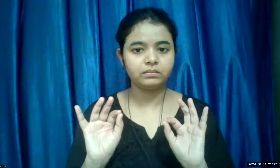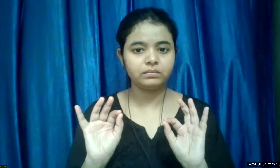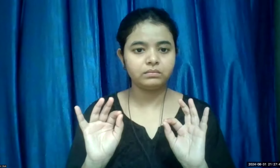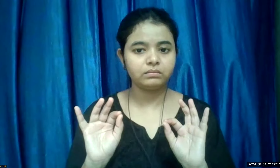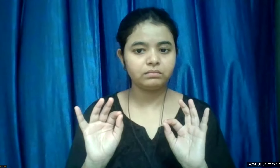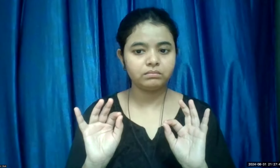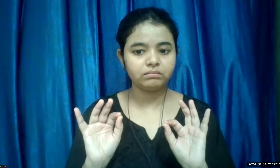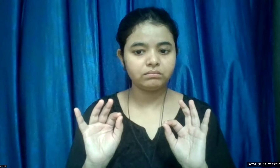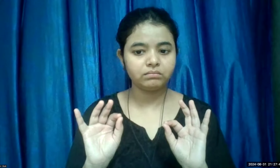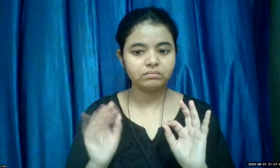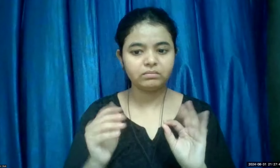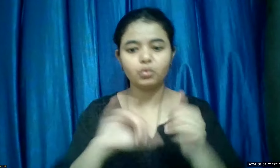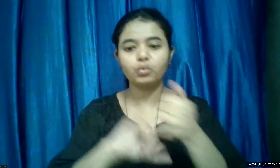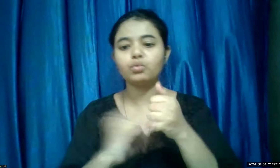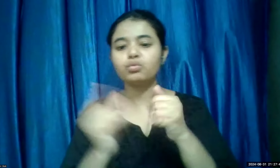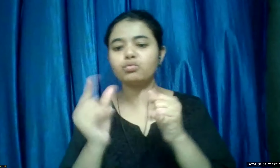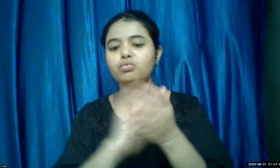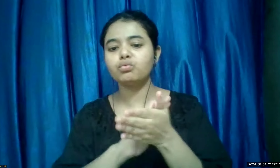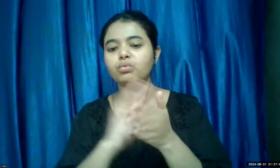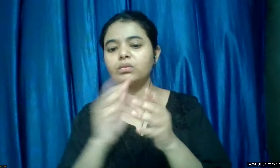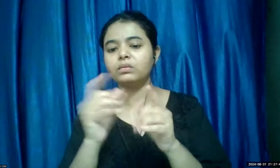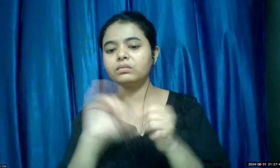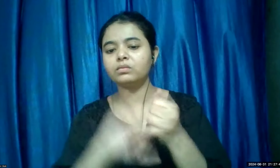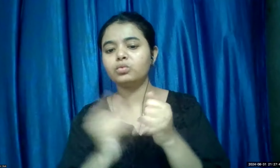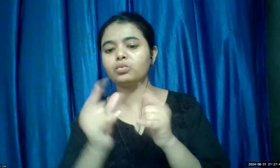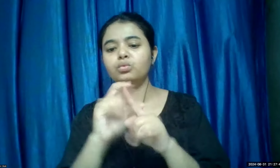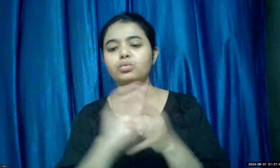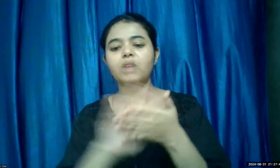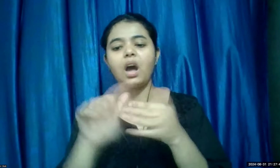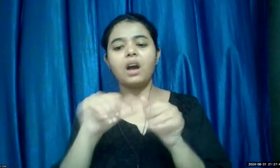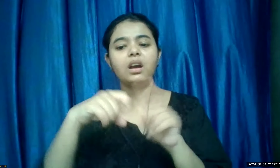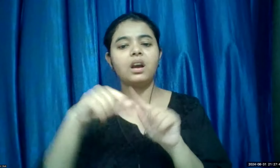किसी का माइक शायद ऑन है। मैं